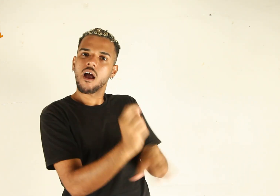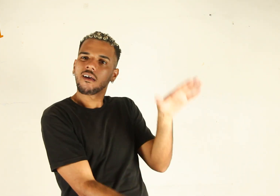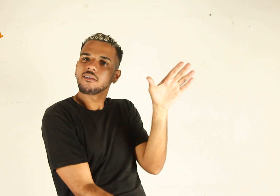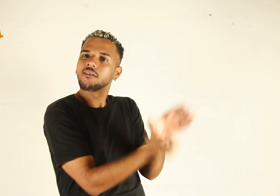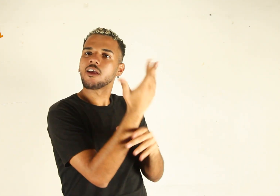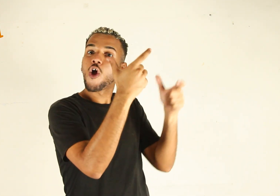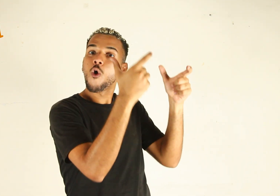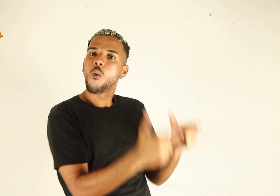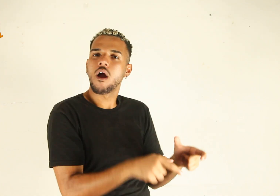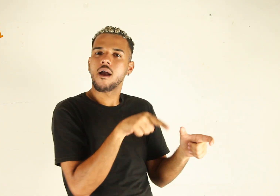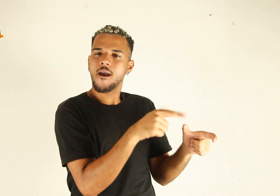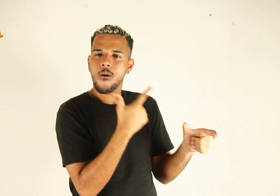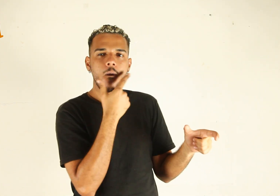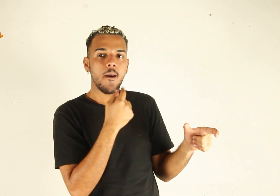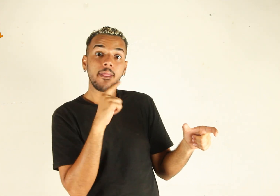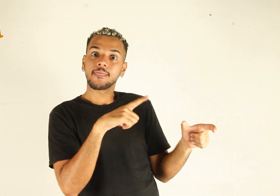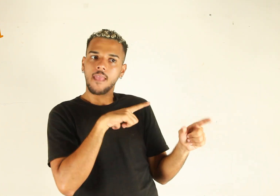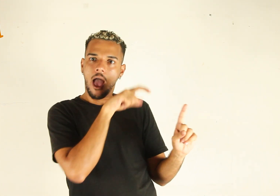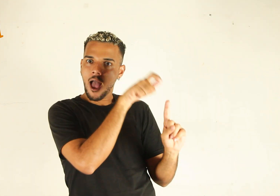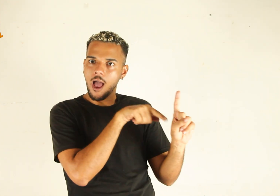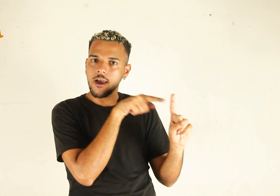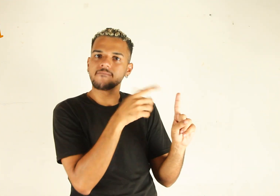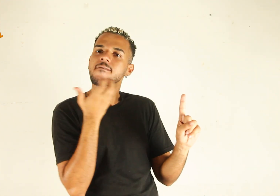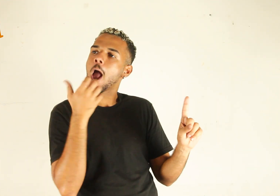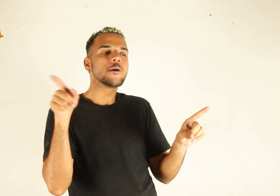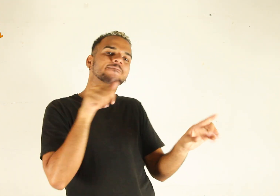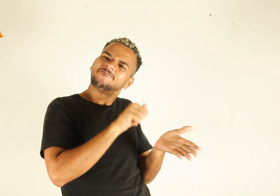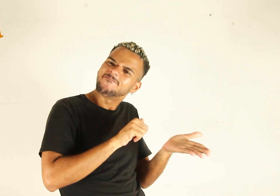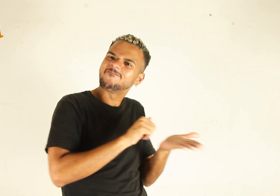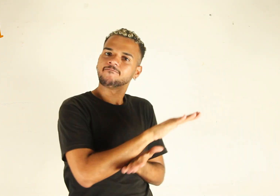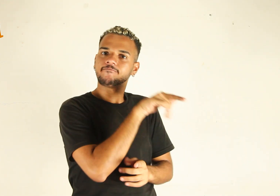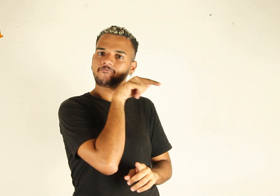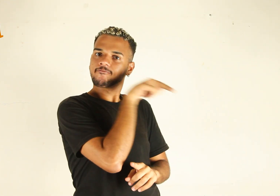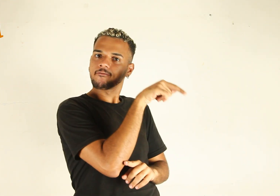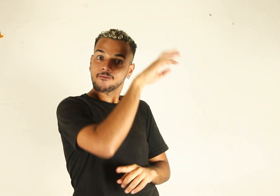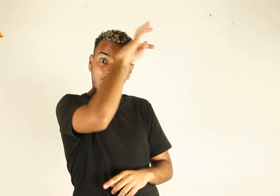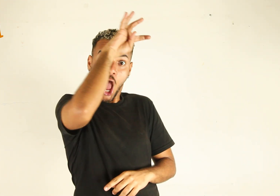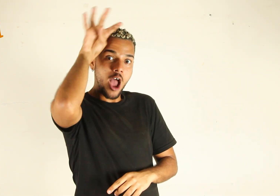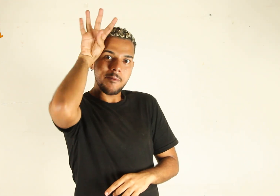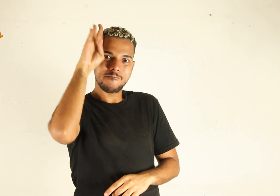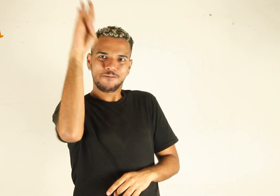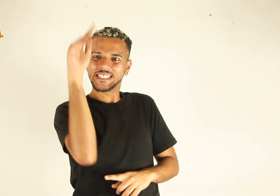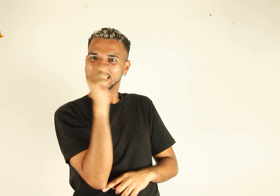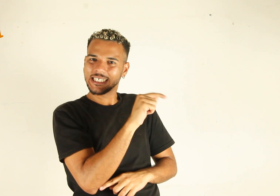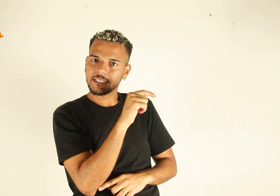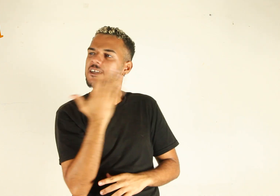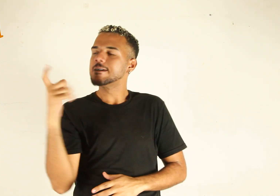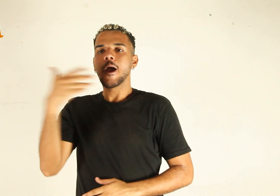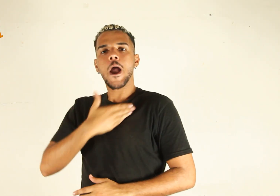eles destacam-se os Jagas, ou como também eram chamados, Imbangalas. Ginga se uniu ao Jaga